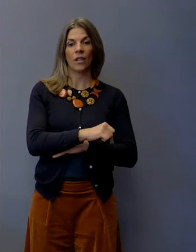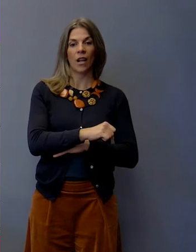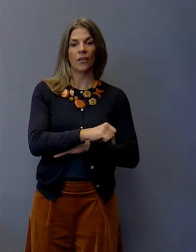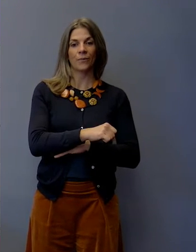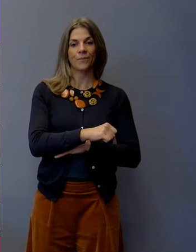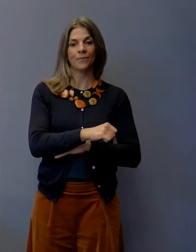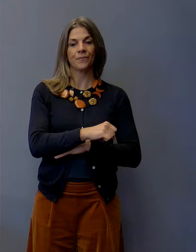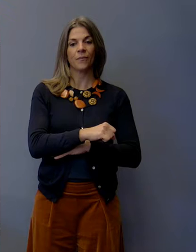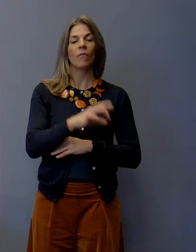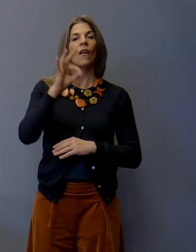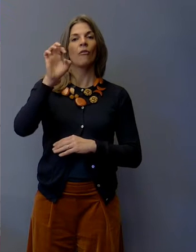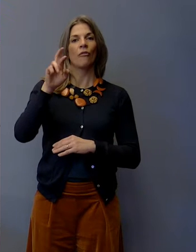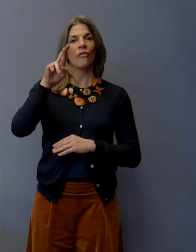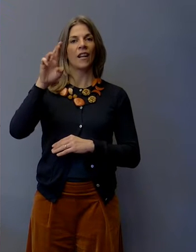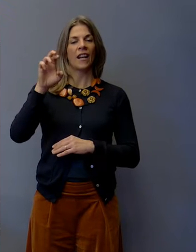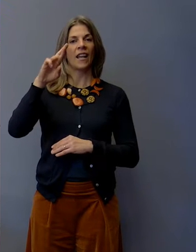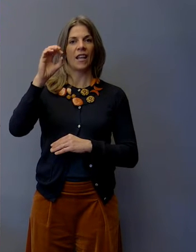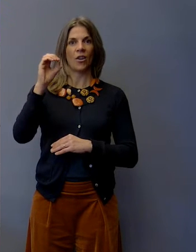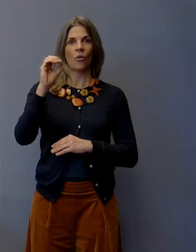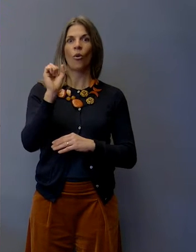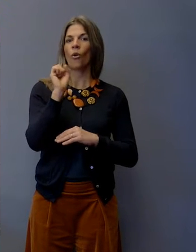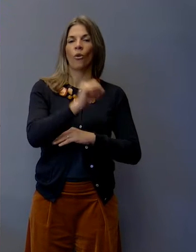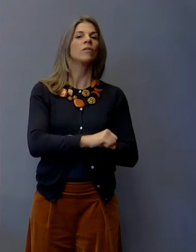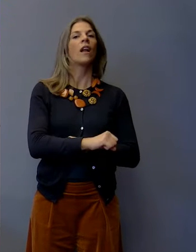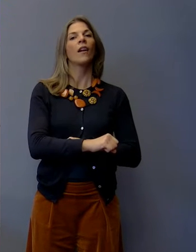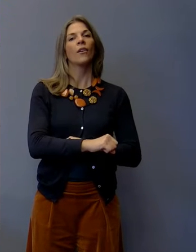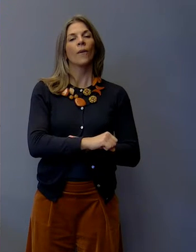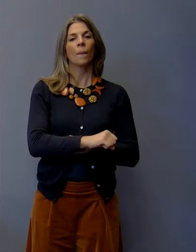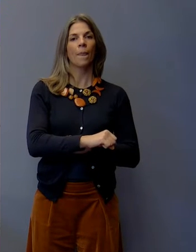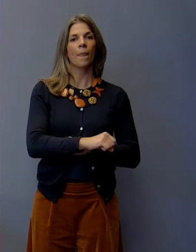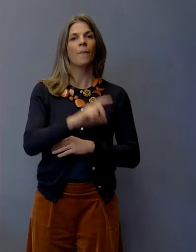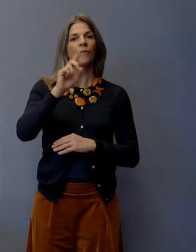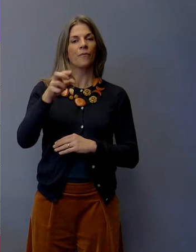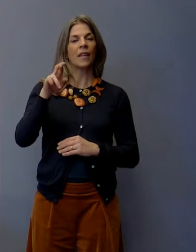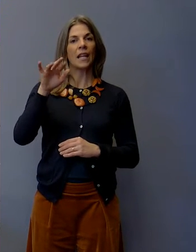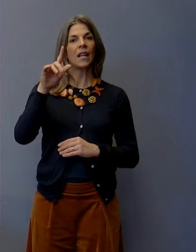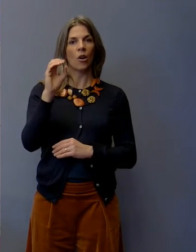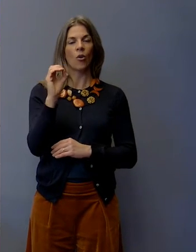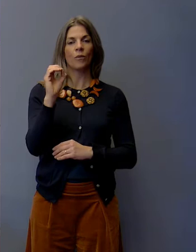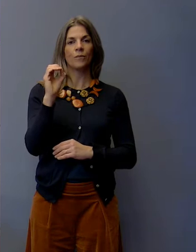consigliere ferrero contrario consigliere grillo contrario